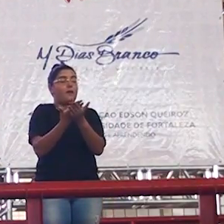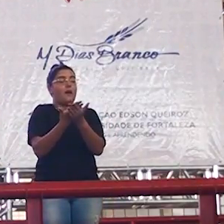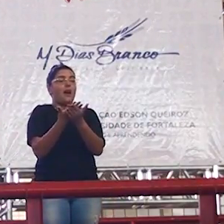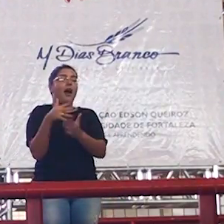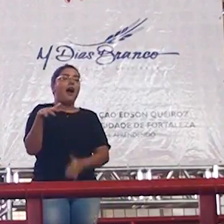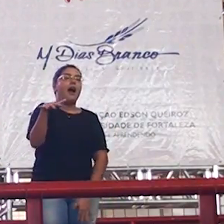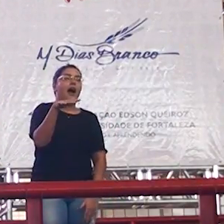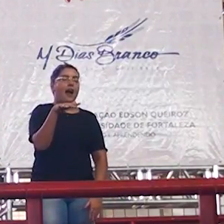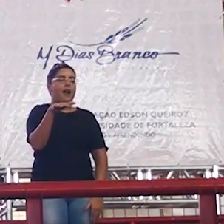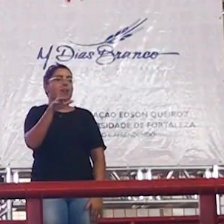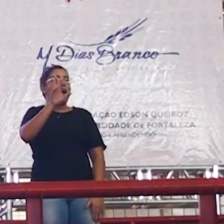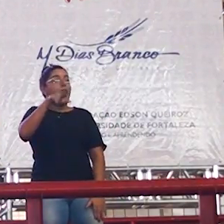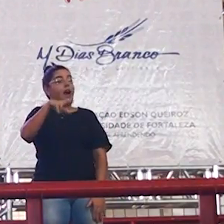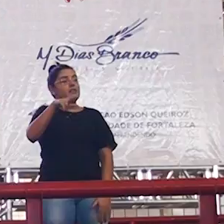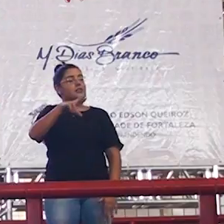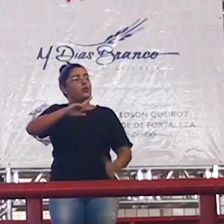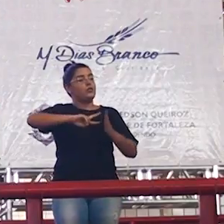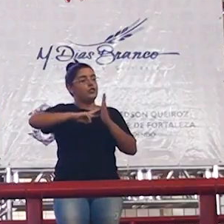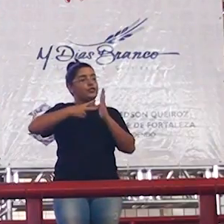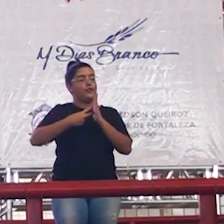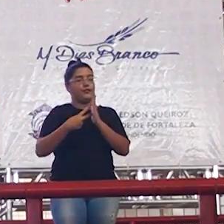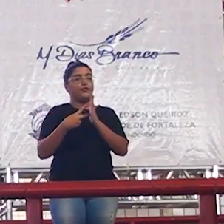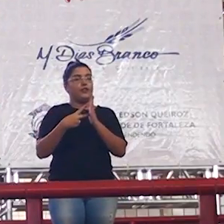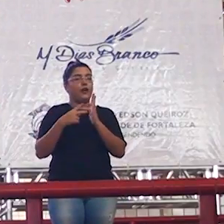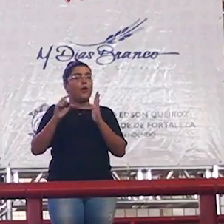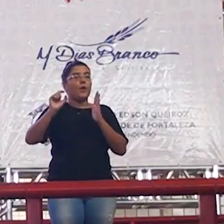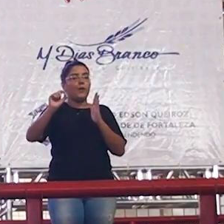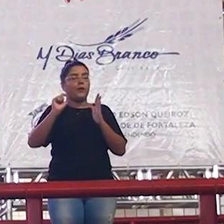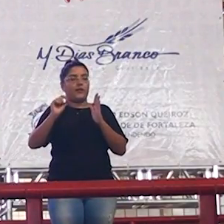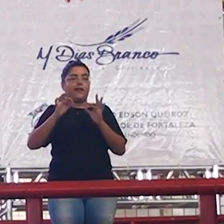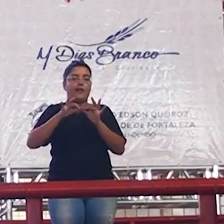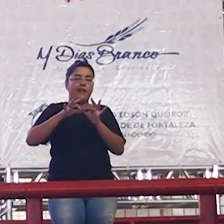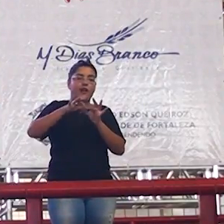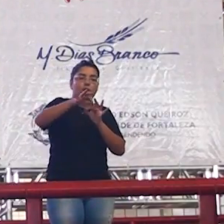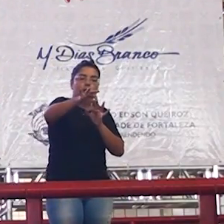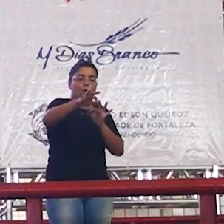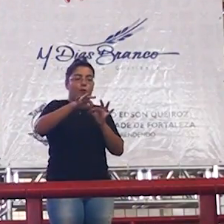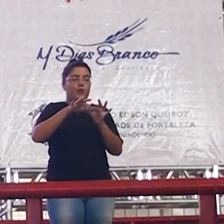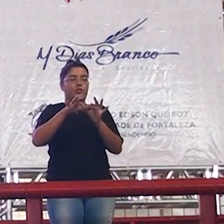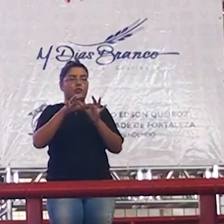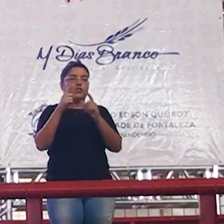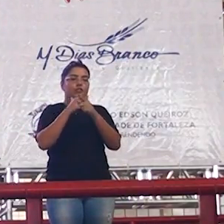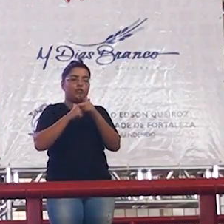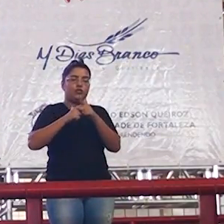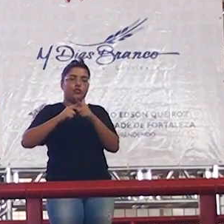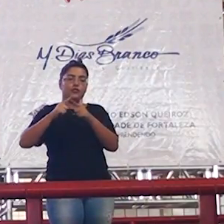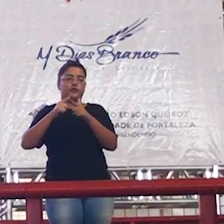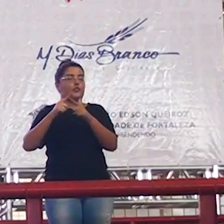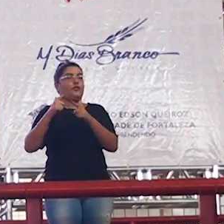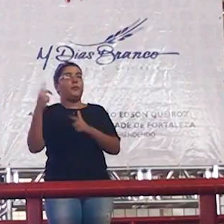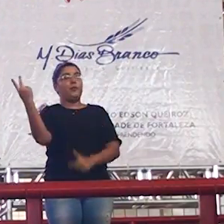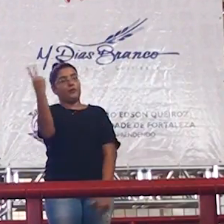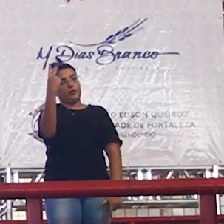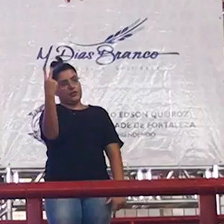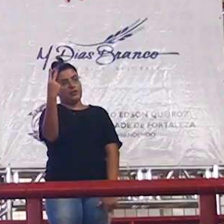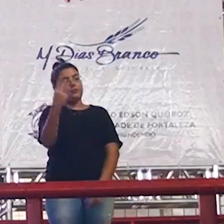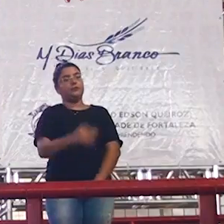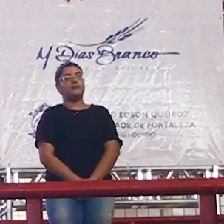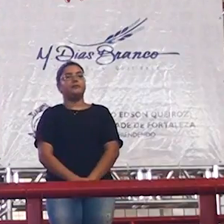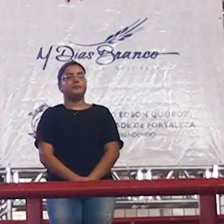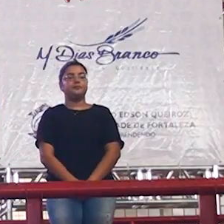áreas é igual à constante de proporcionalidade elevado ao